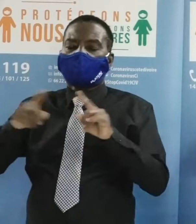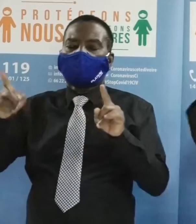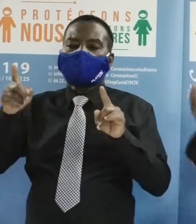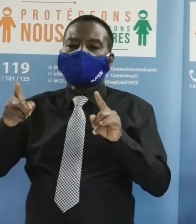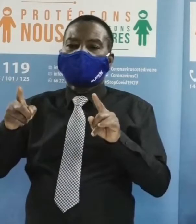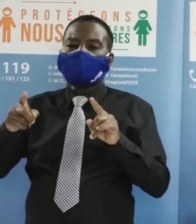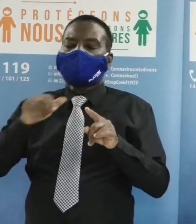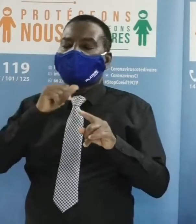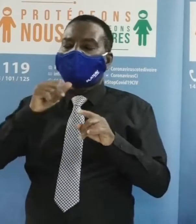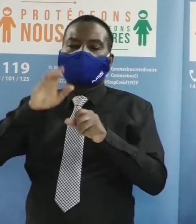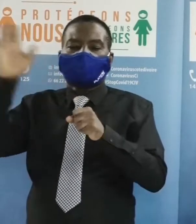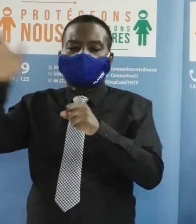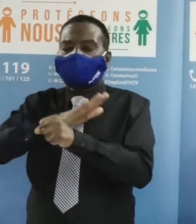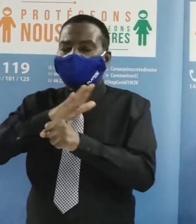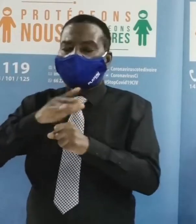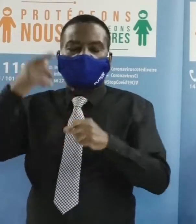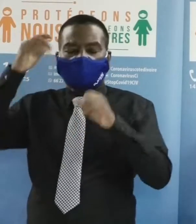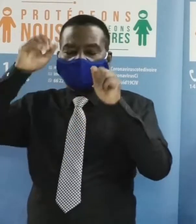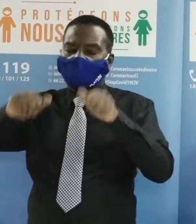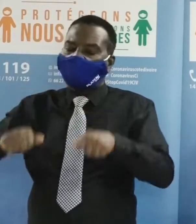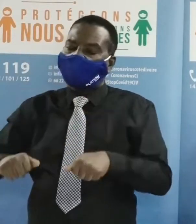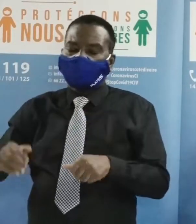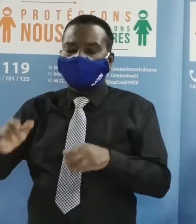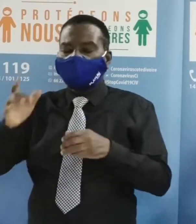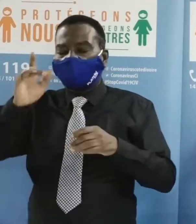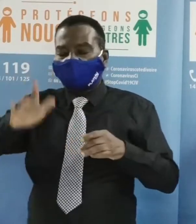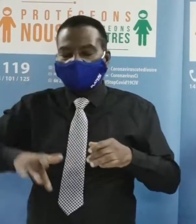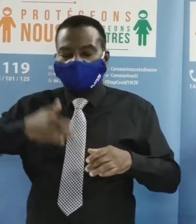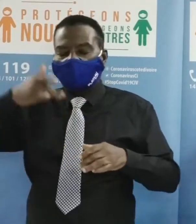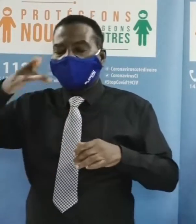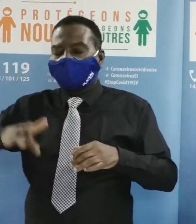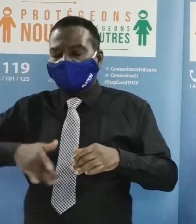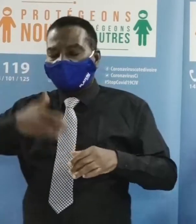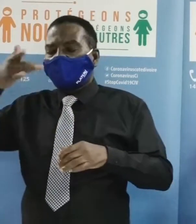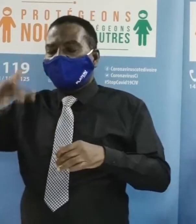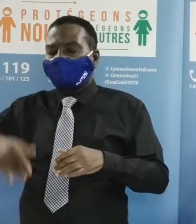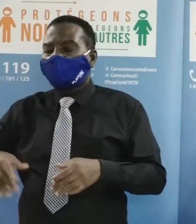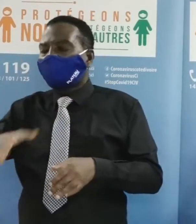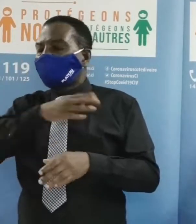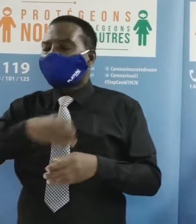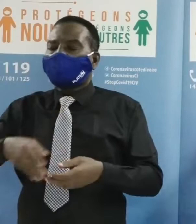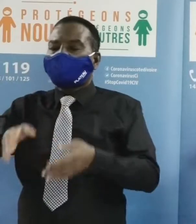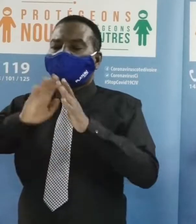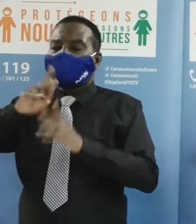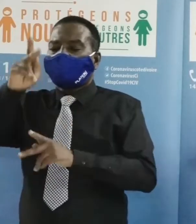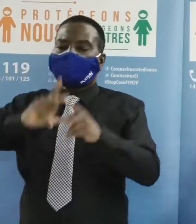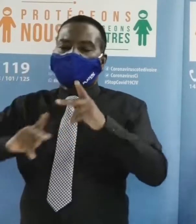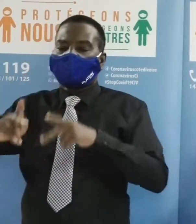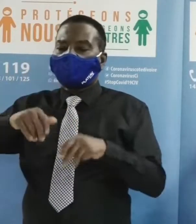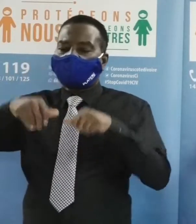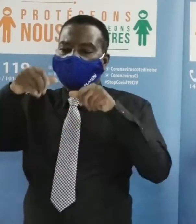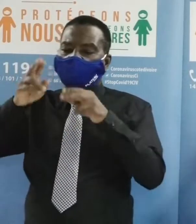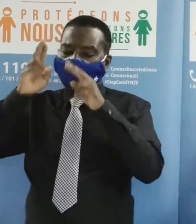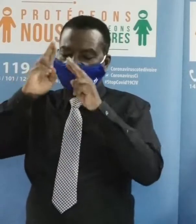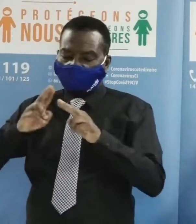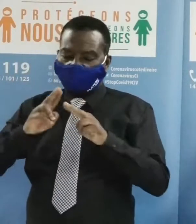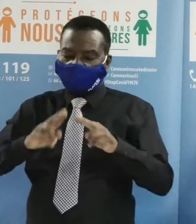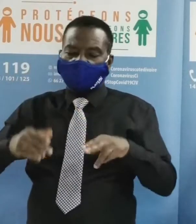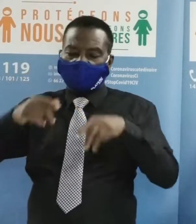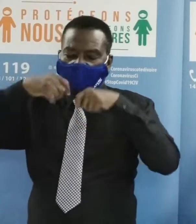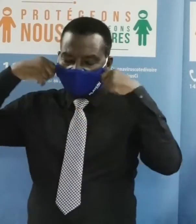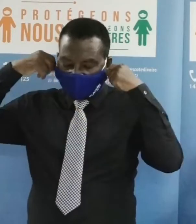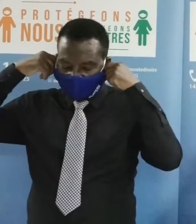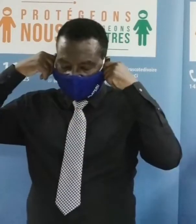insuffisant pour pouvoir vraiment sensibiliser et demandé à la population de respecter le port du